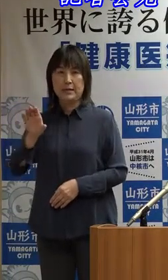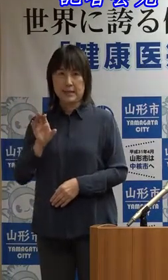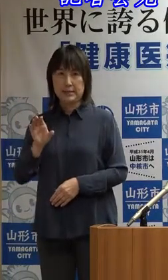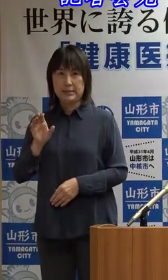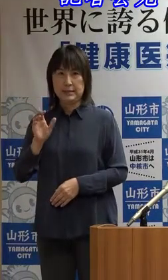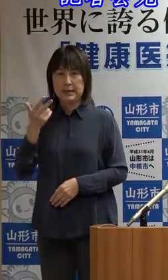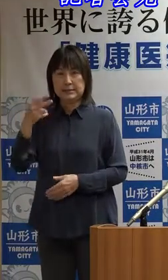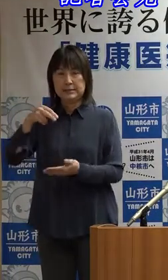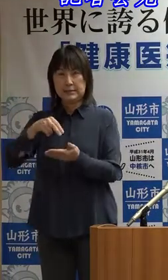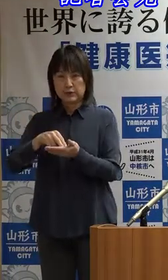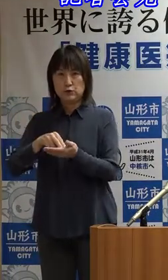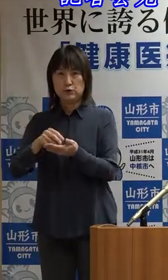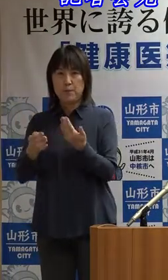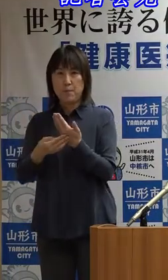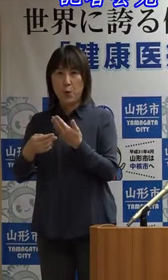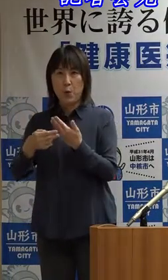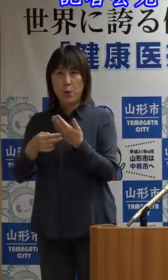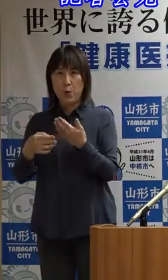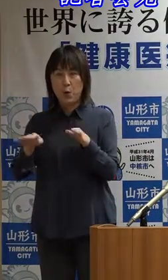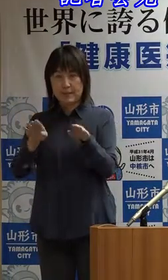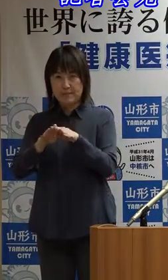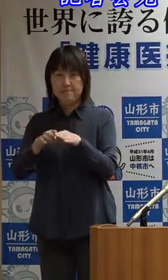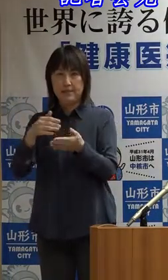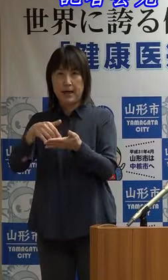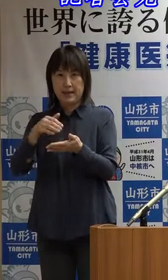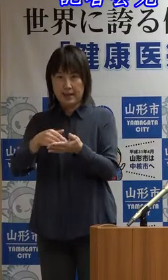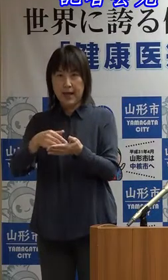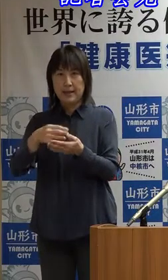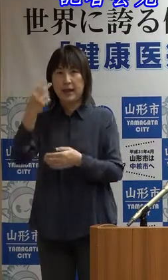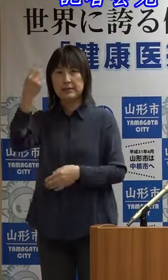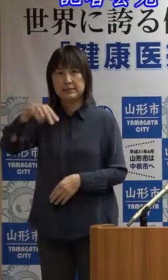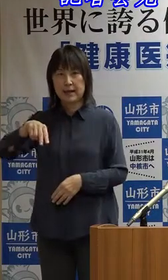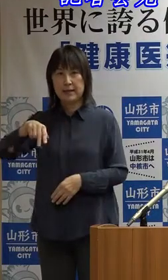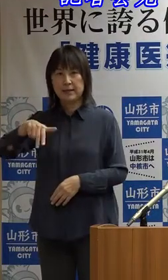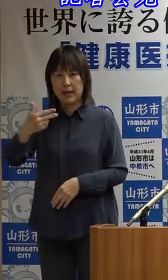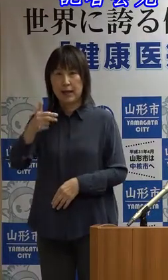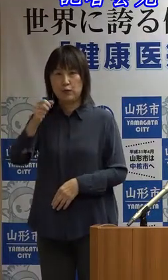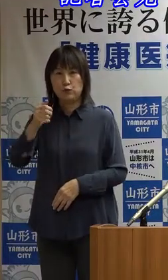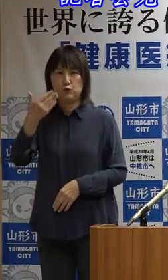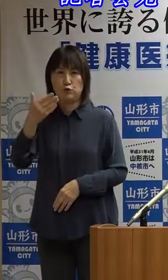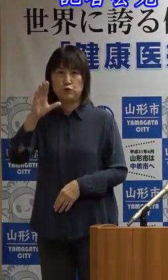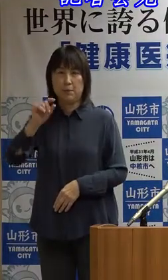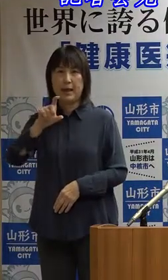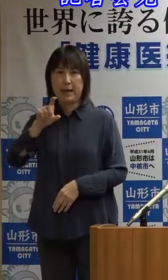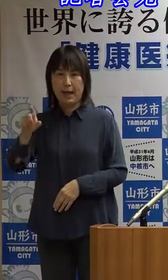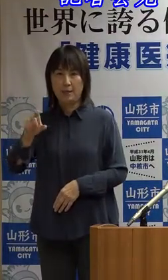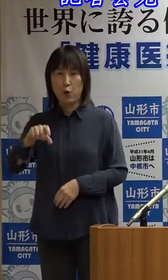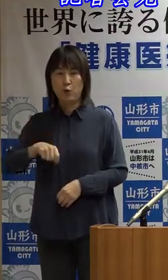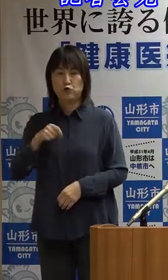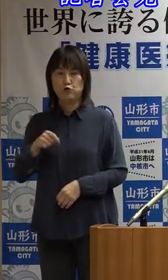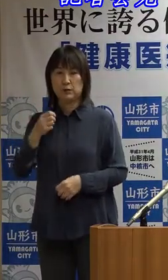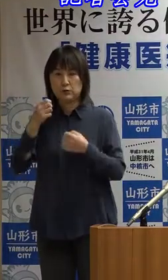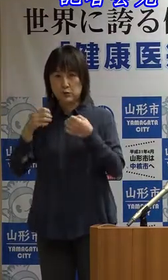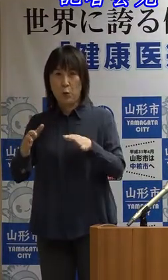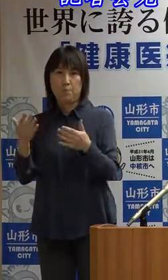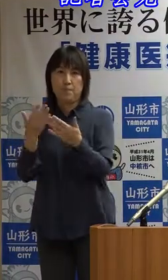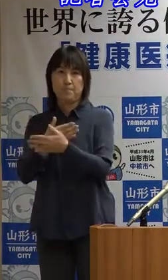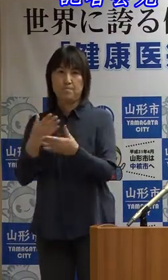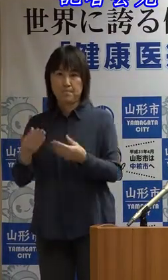立病院再生館事業会計で約2759万円の純損失となりました